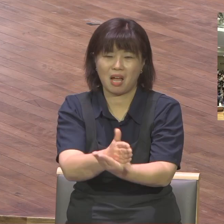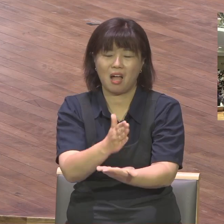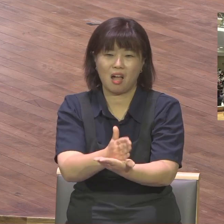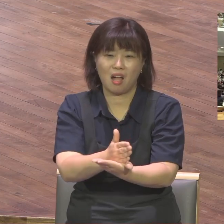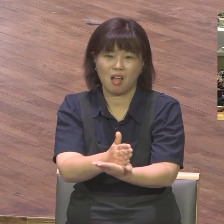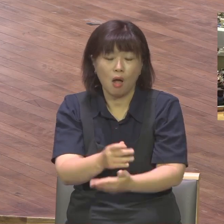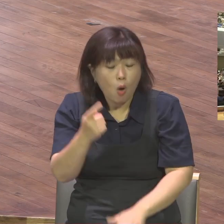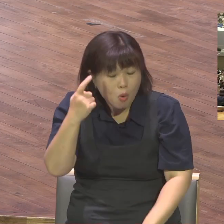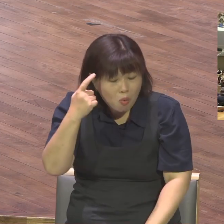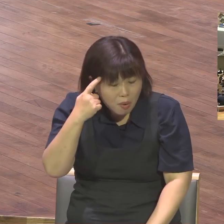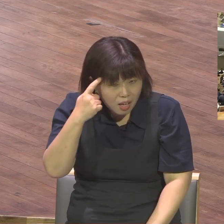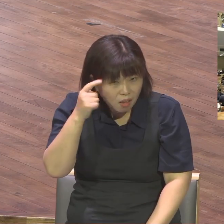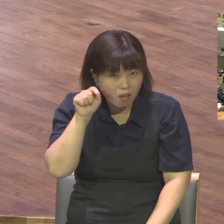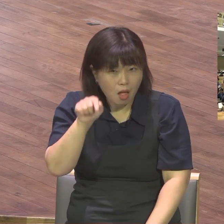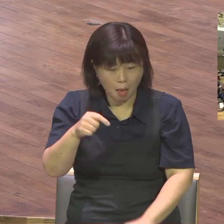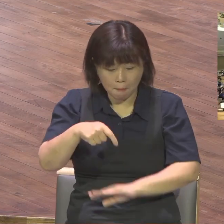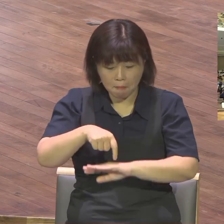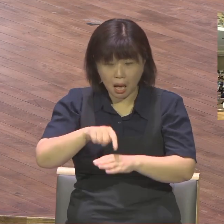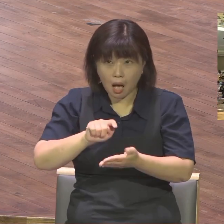하시기로.